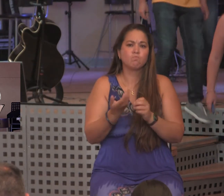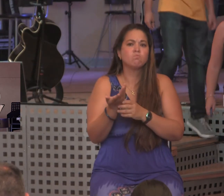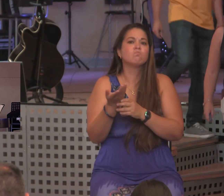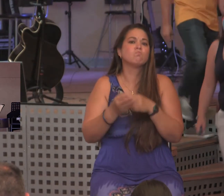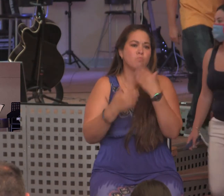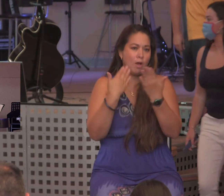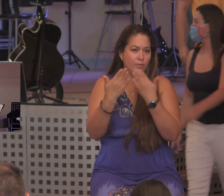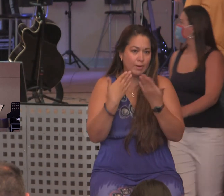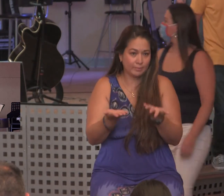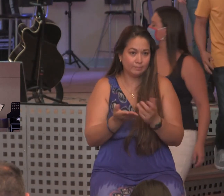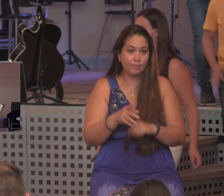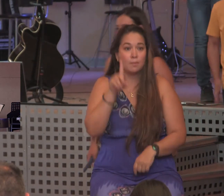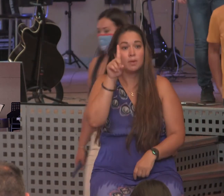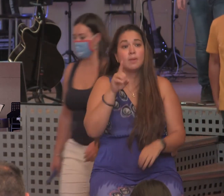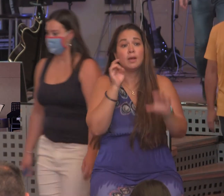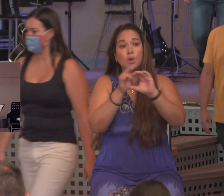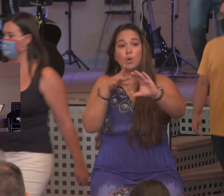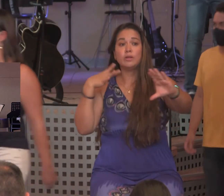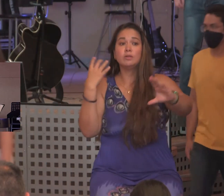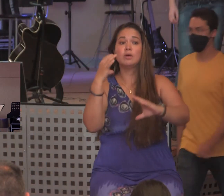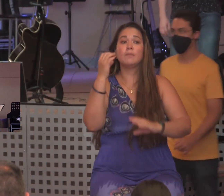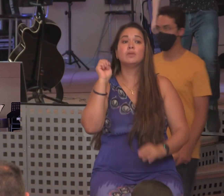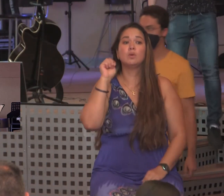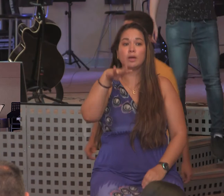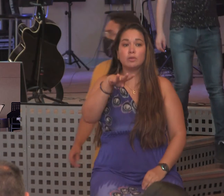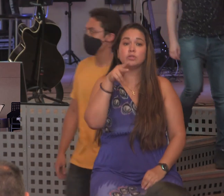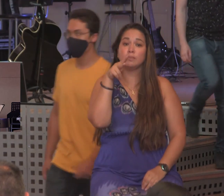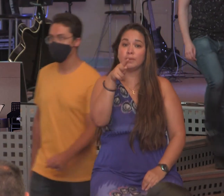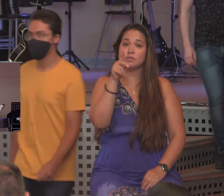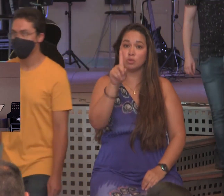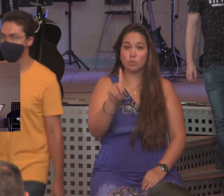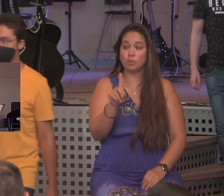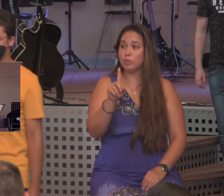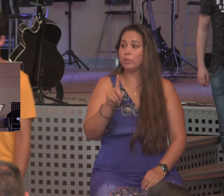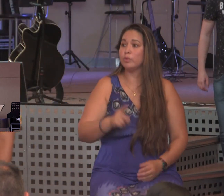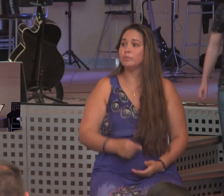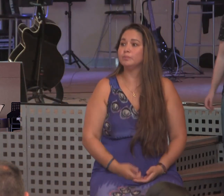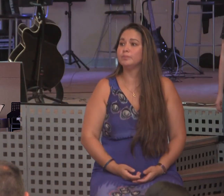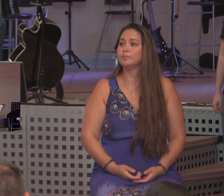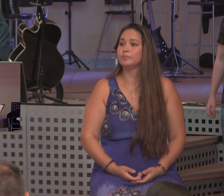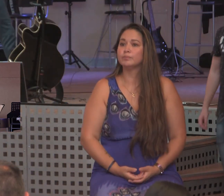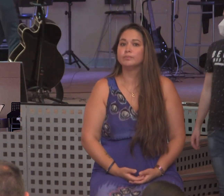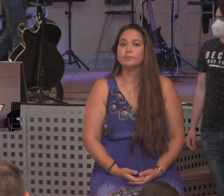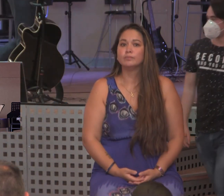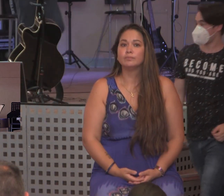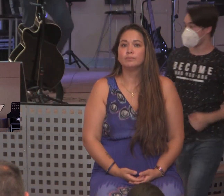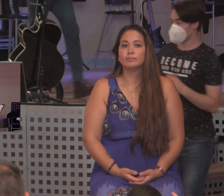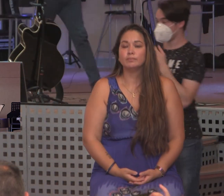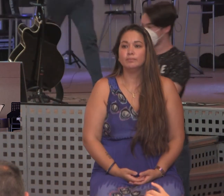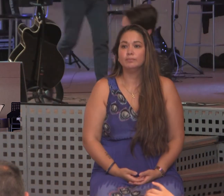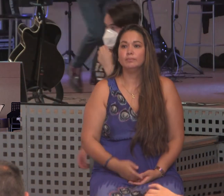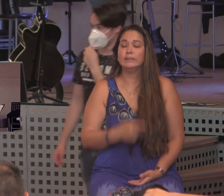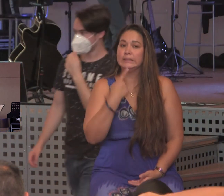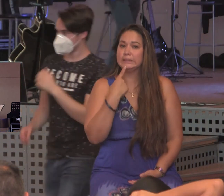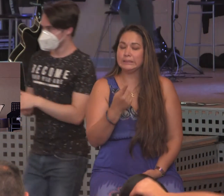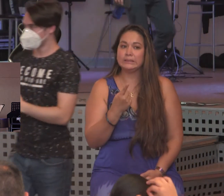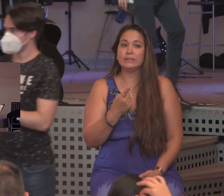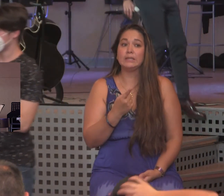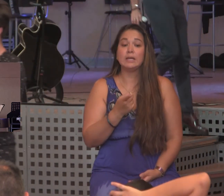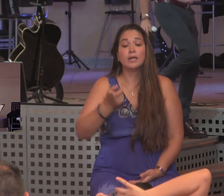Primera de Corintios, capítulo 14, verso 1, alguno no lo podemos saber hasta de memoria. Seguid el